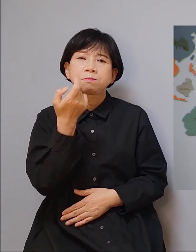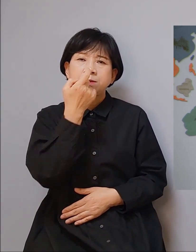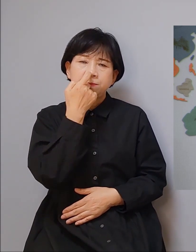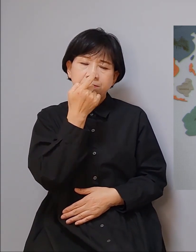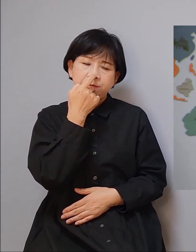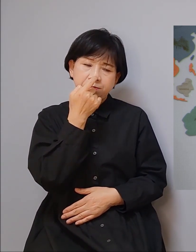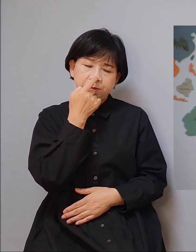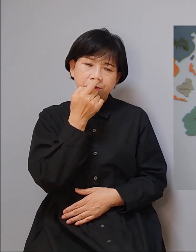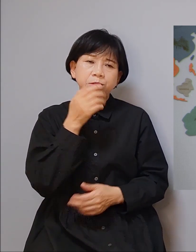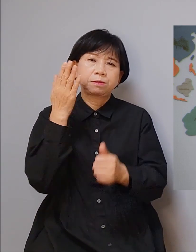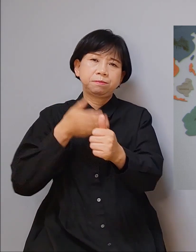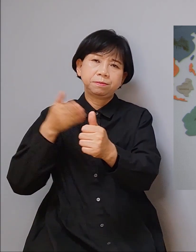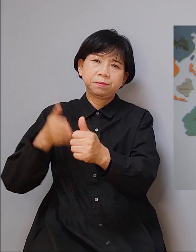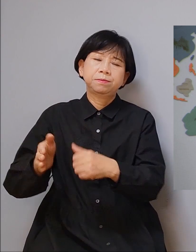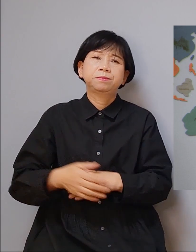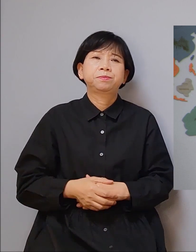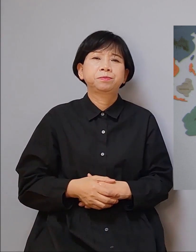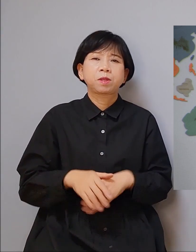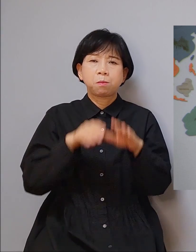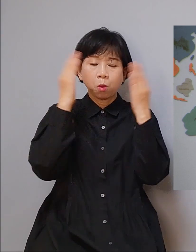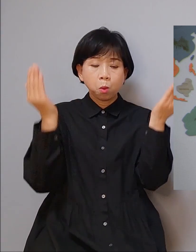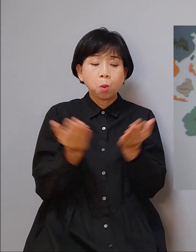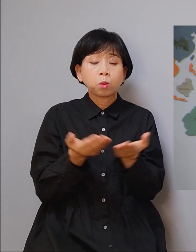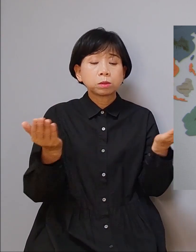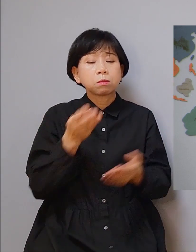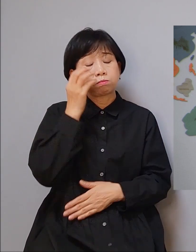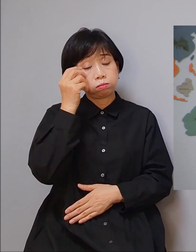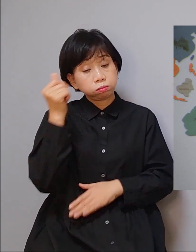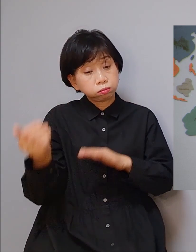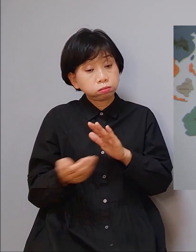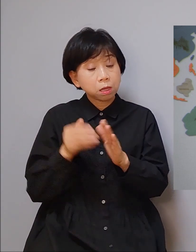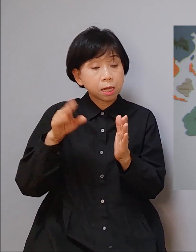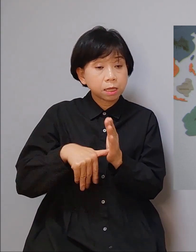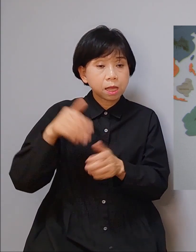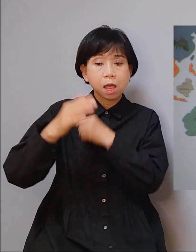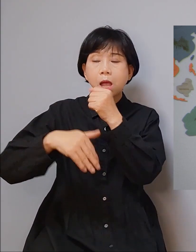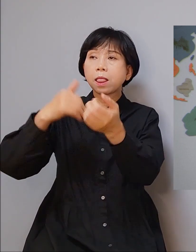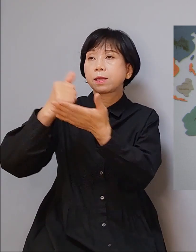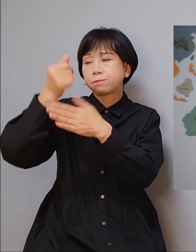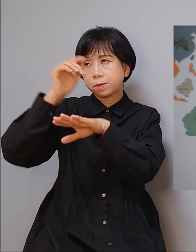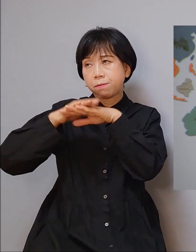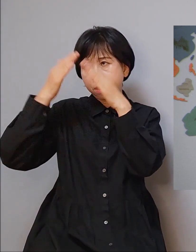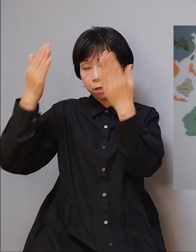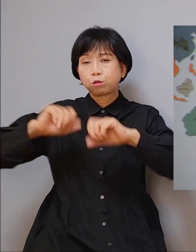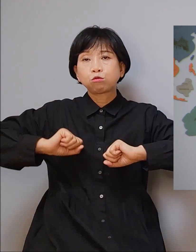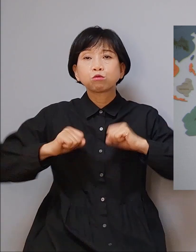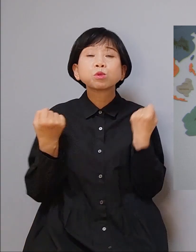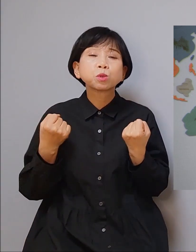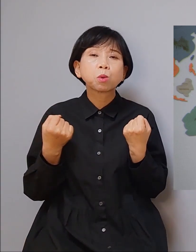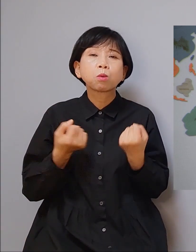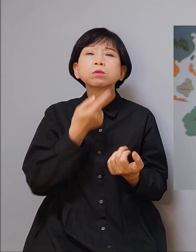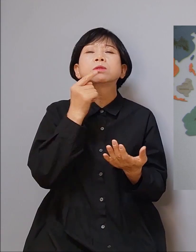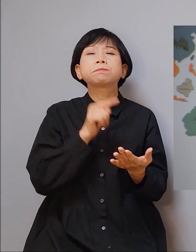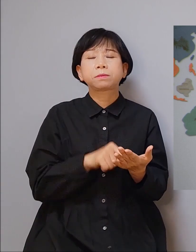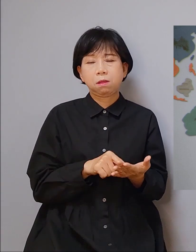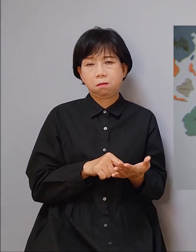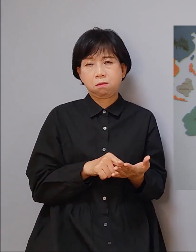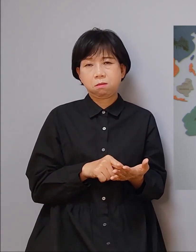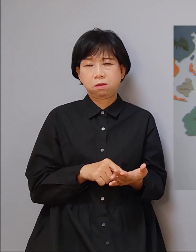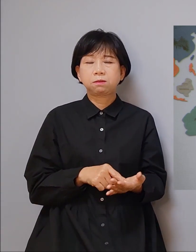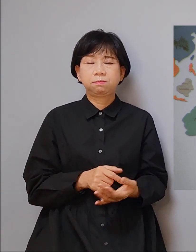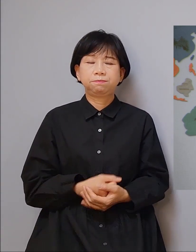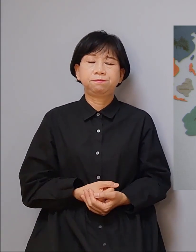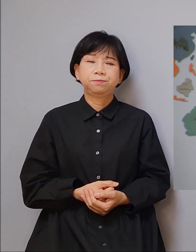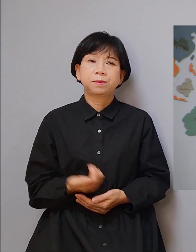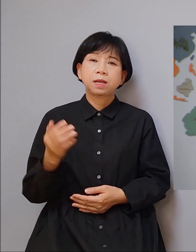수 있기를 바랍니다. 모든 일이 잘 풀릴 때는요, 하나님을 예배하고 그분의 뜻에 순종하는 거 어찌 보면 쉽다 말할 수